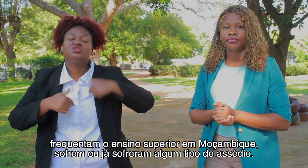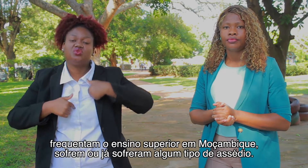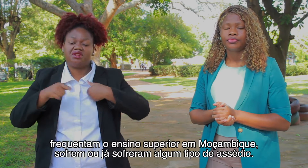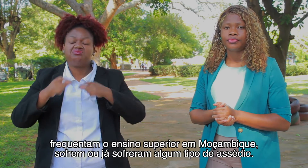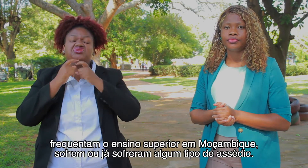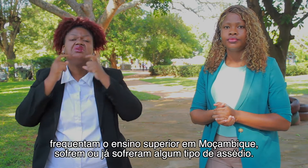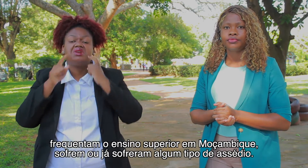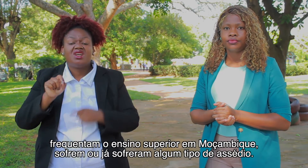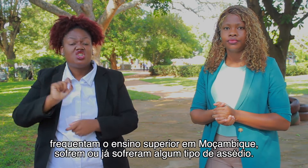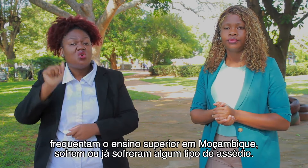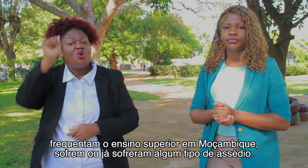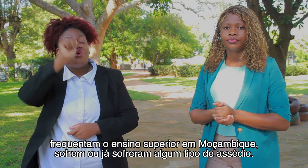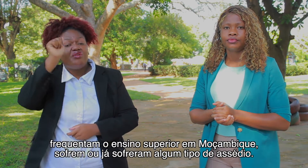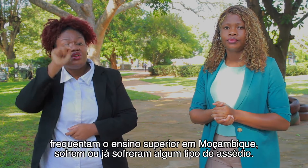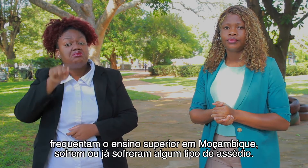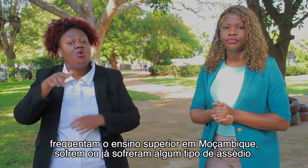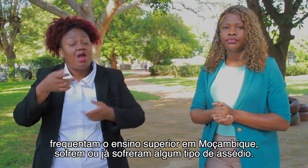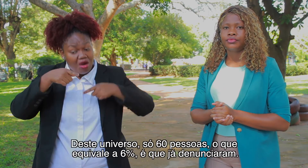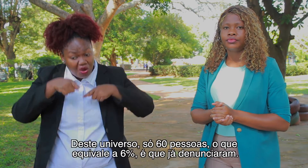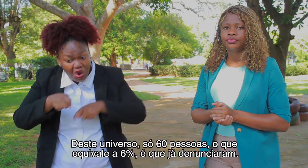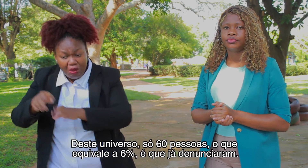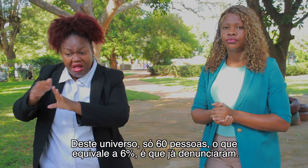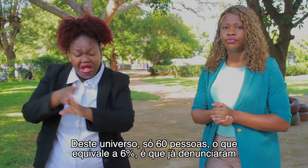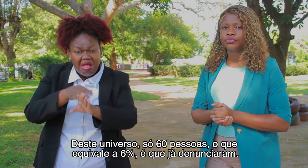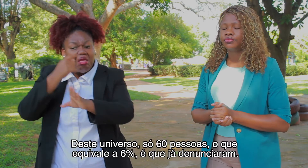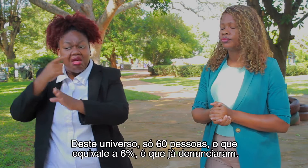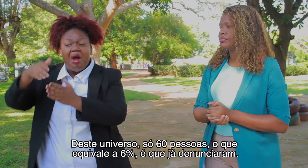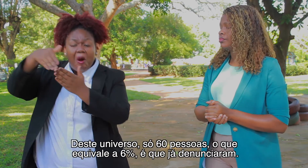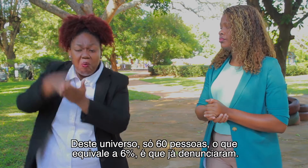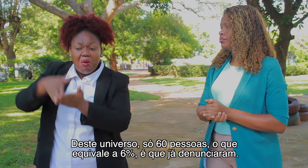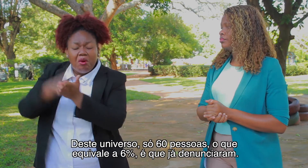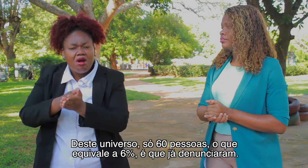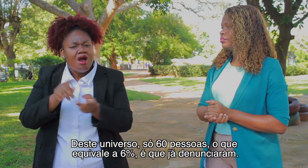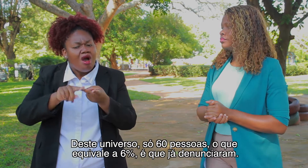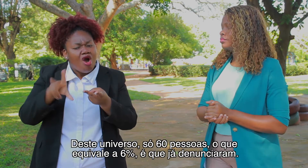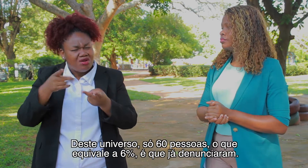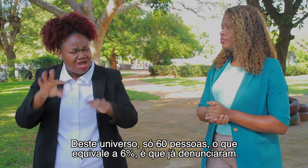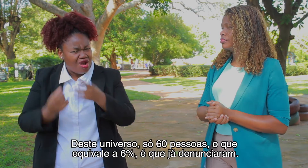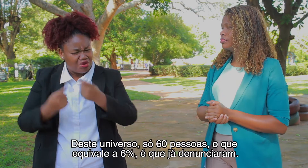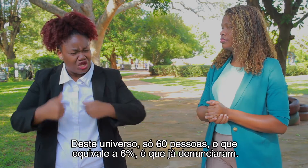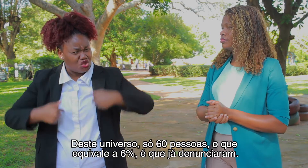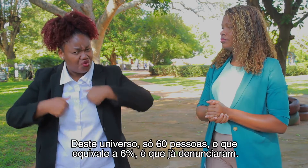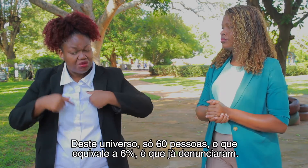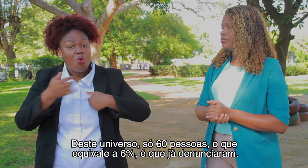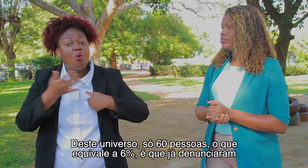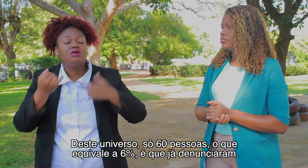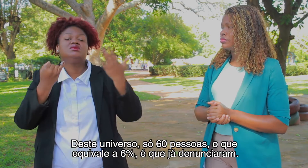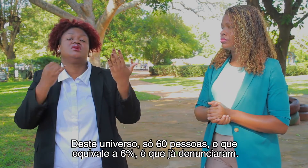já sofreram algum tipo de assédio. E deste universo, só 60 pessoas, o que equivale a 6%, é que